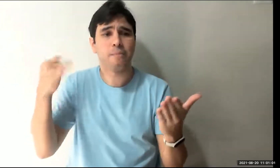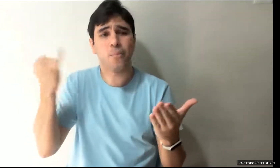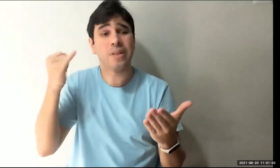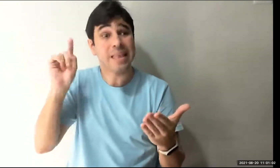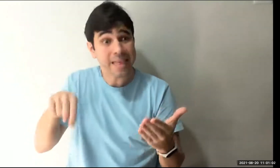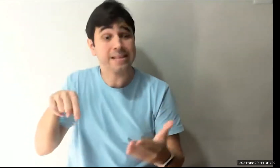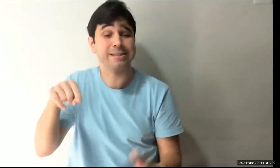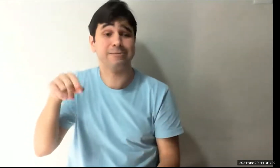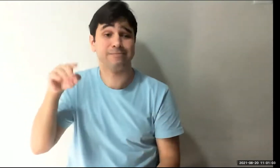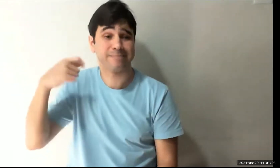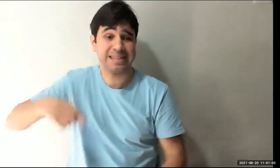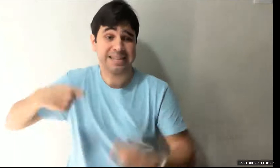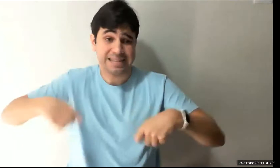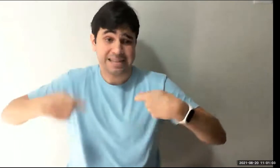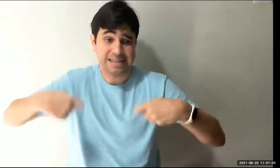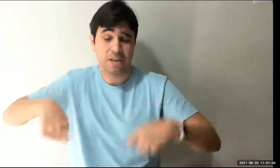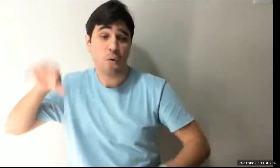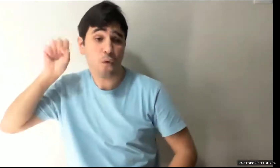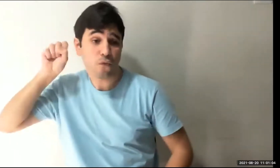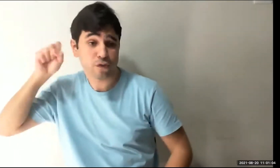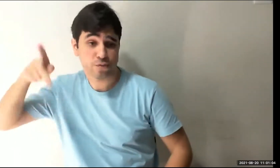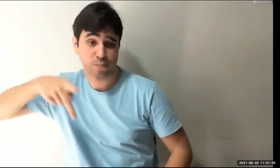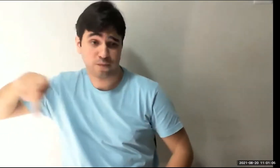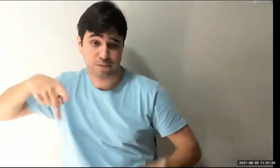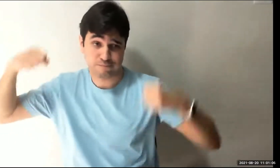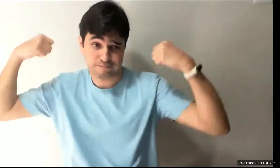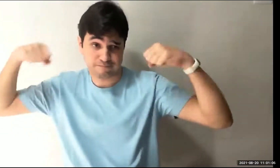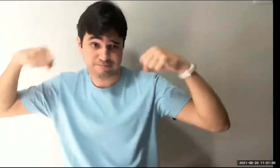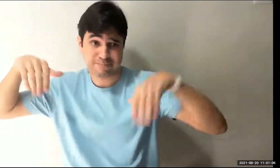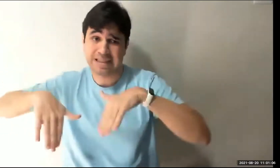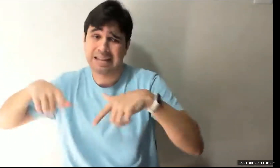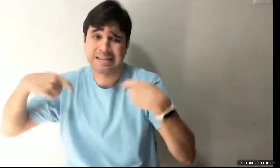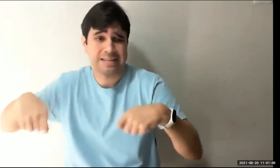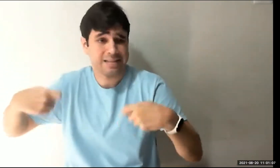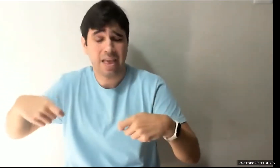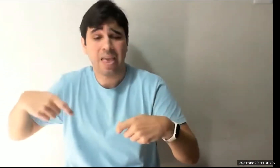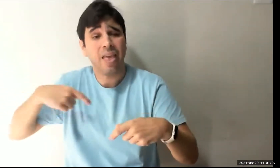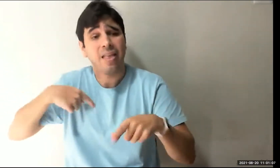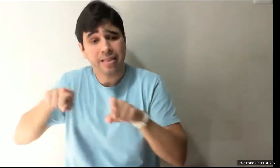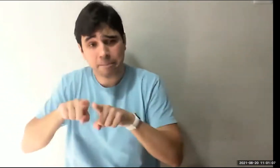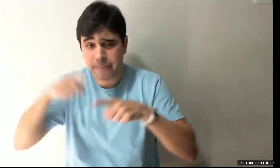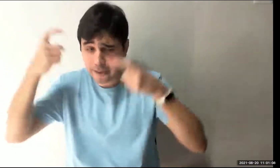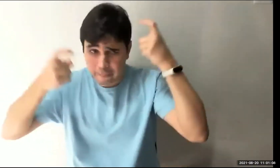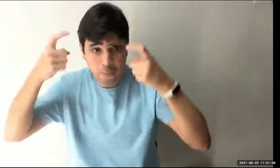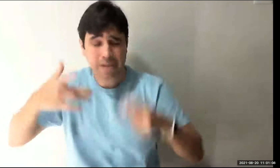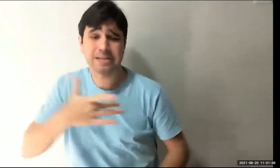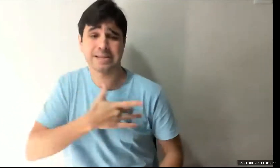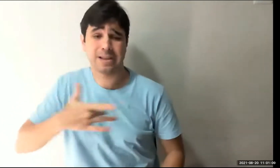esse conhecimento. Tá bom. Eu acho necessário mesmo, tá? Que até professores ouvintes